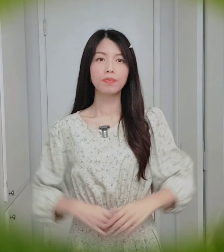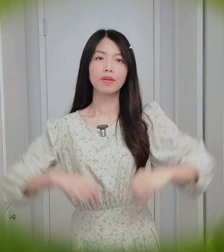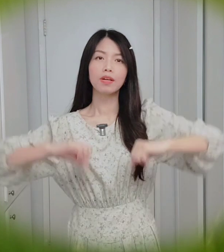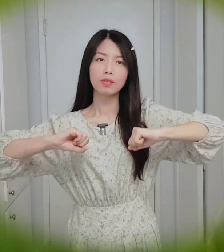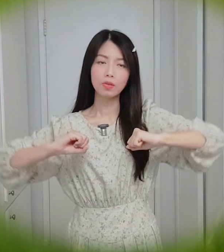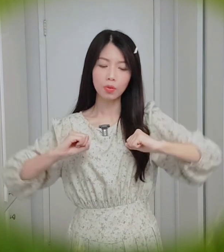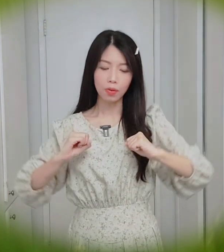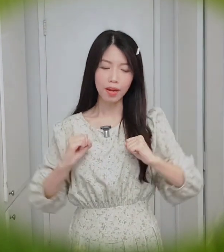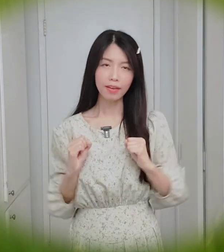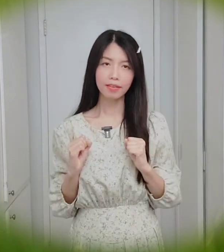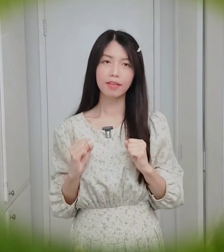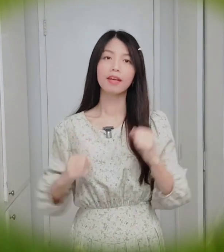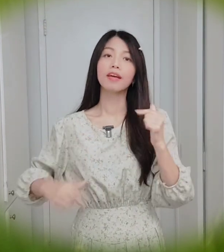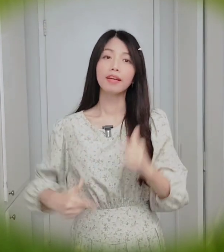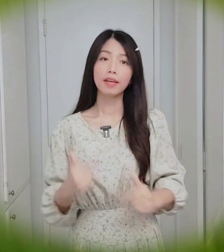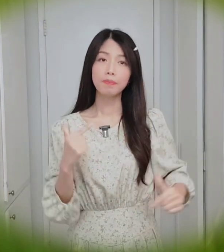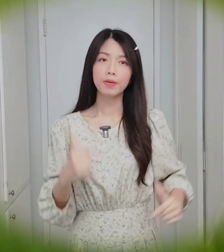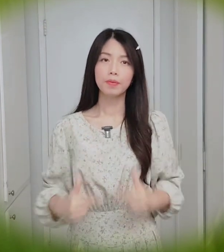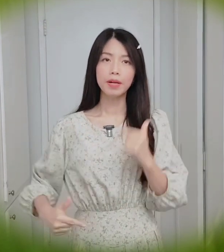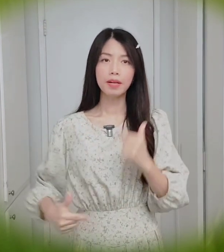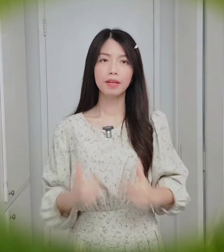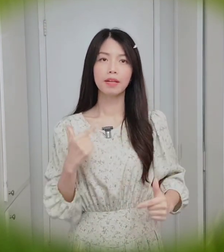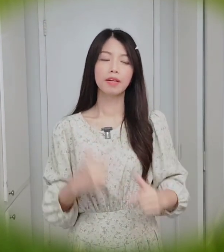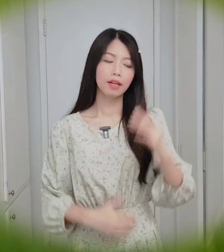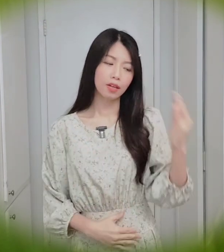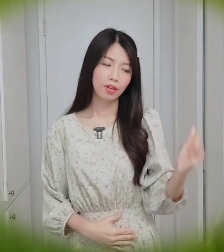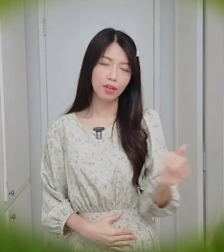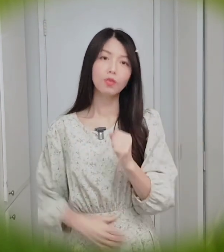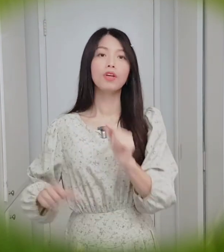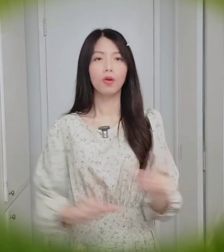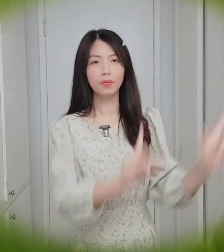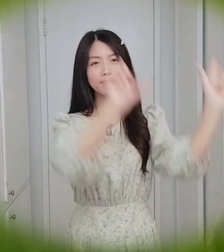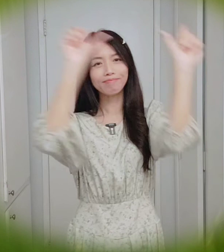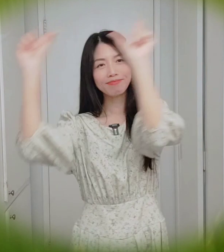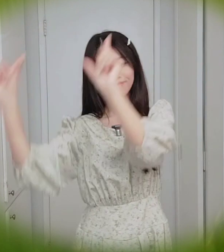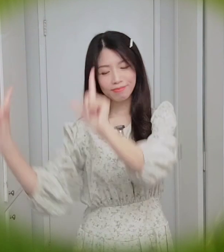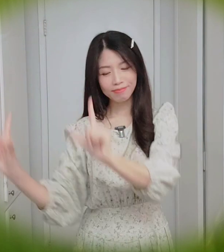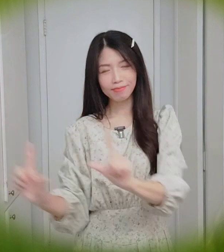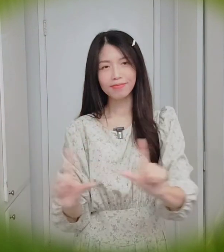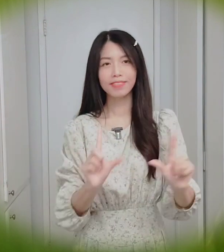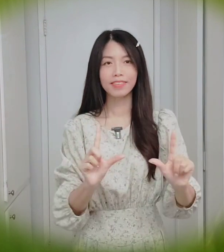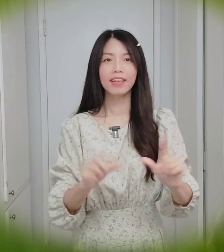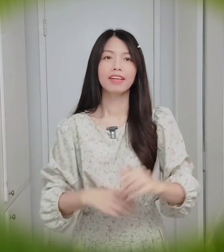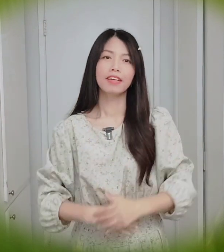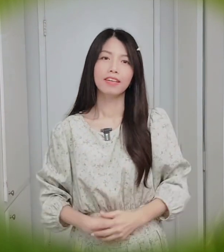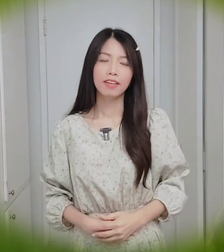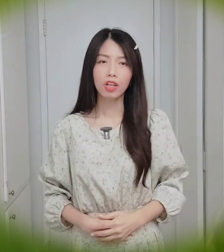해드릴게요. 순종의 기쁨을 누려요.